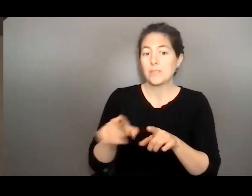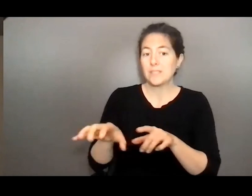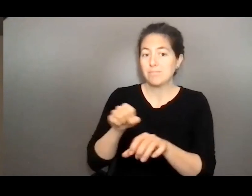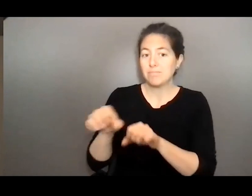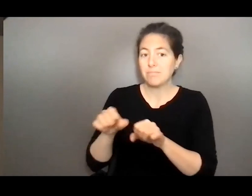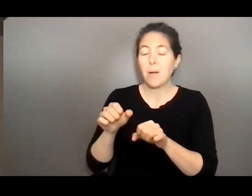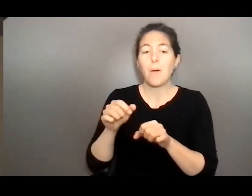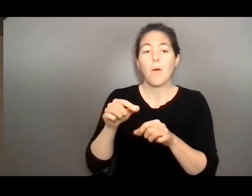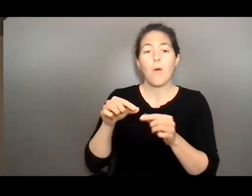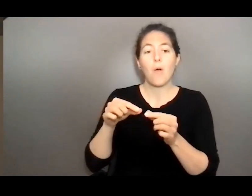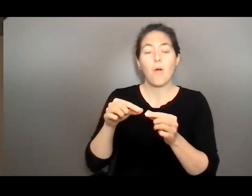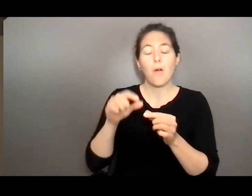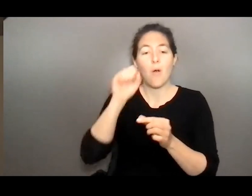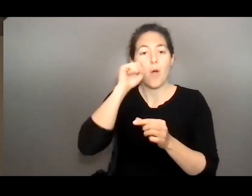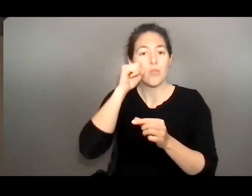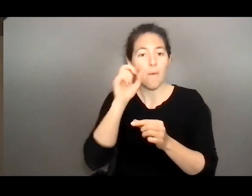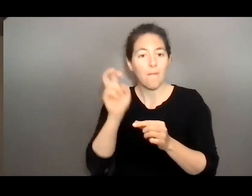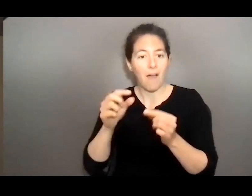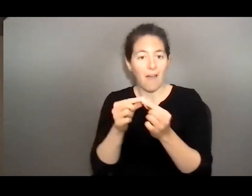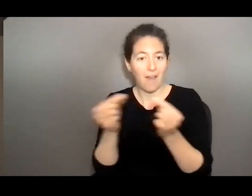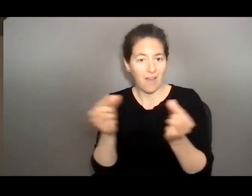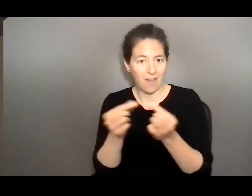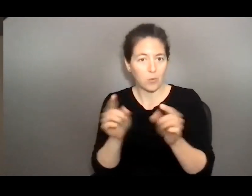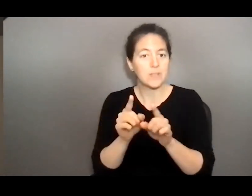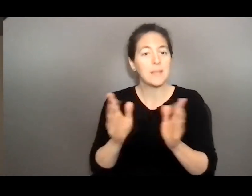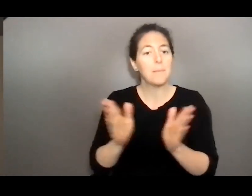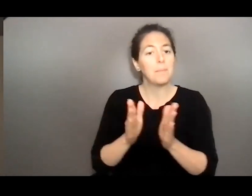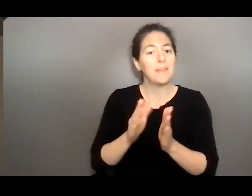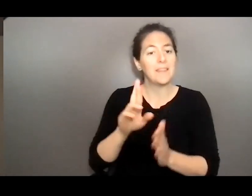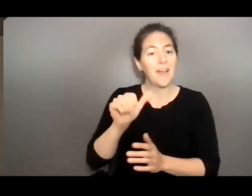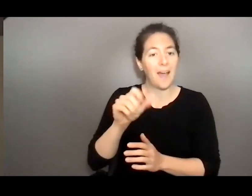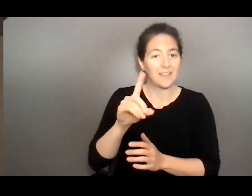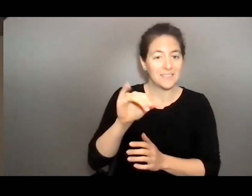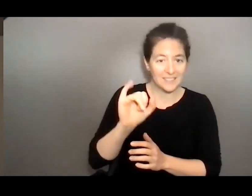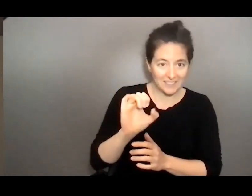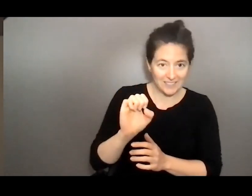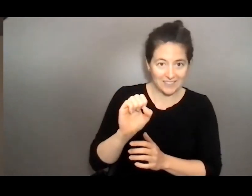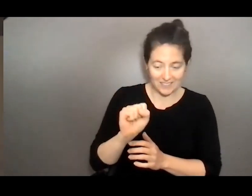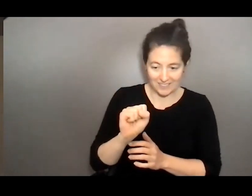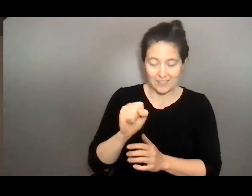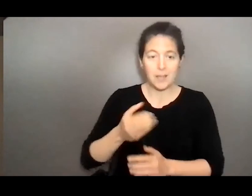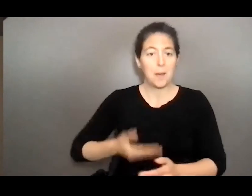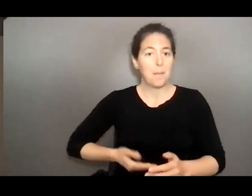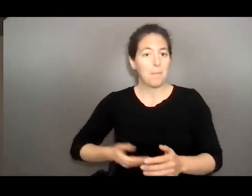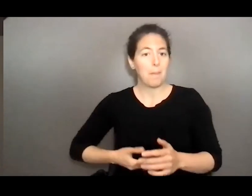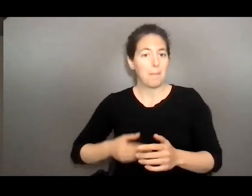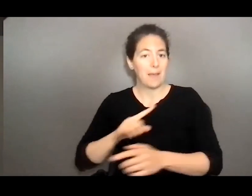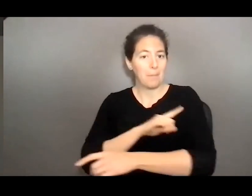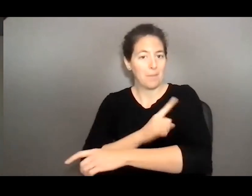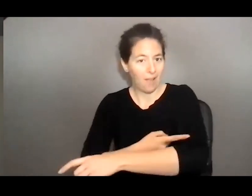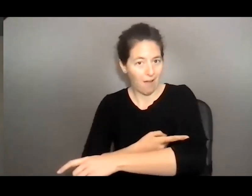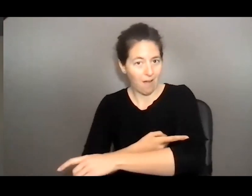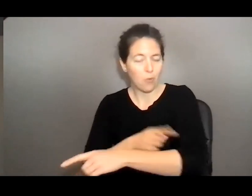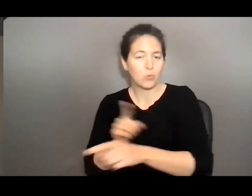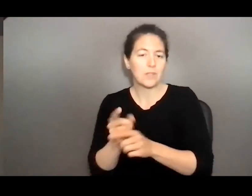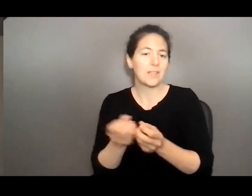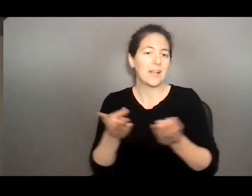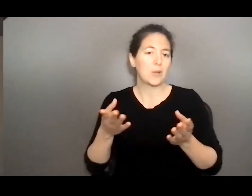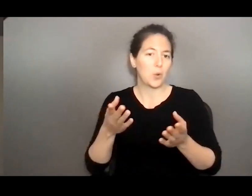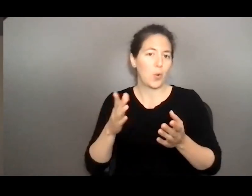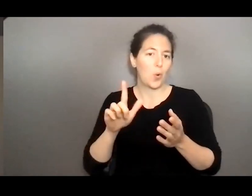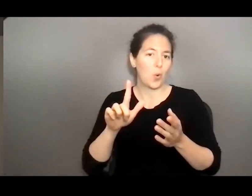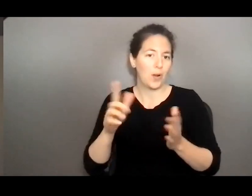radis, pour ceux qui en ont semé, les bébés épinards et quelques laitues. Pour notre part, dans notre